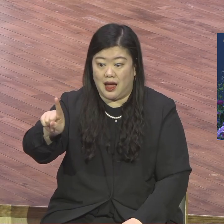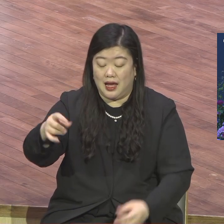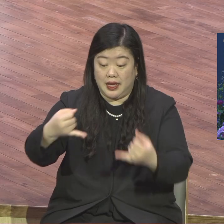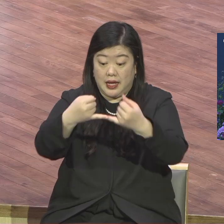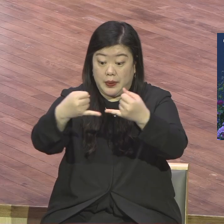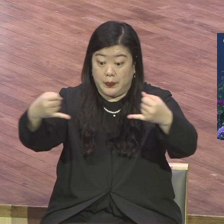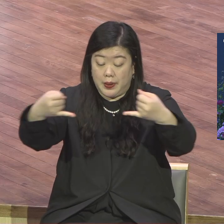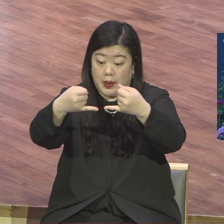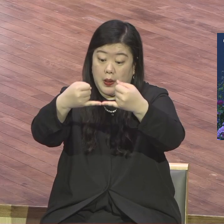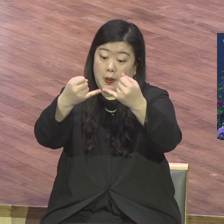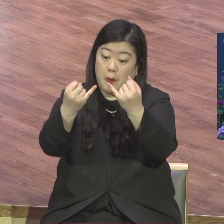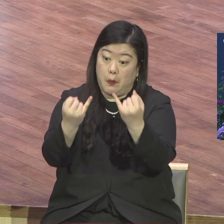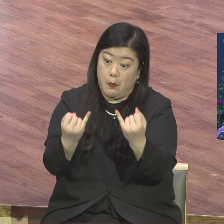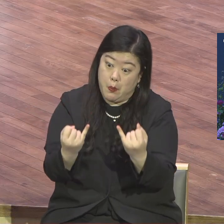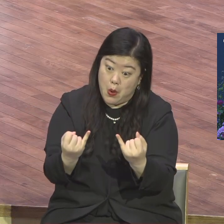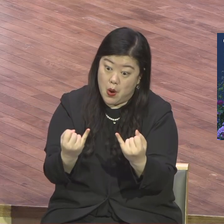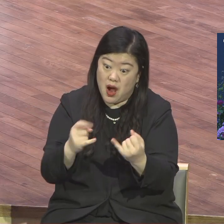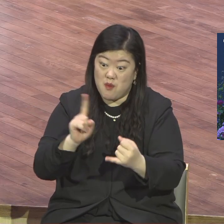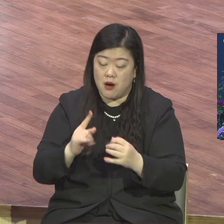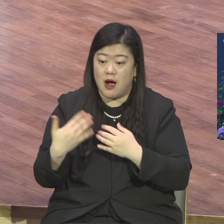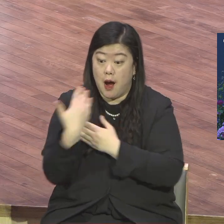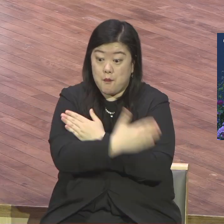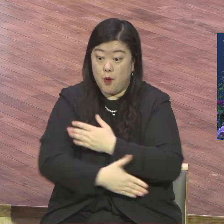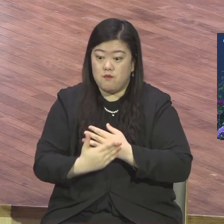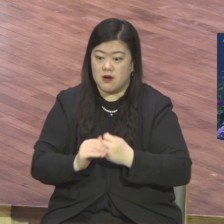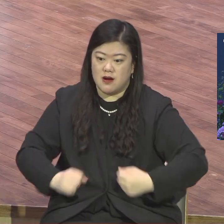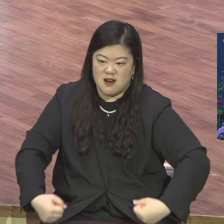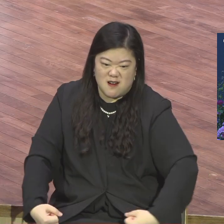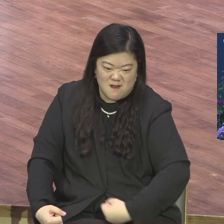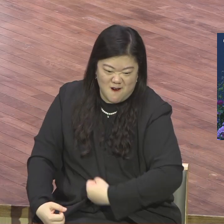등을 구부리면서 근육을 보여주는